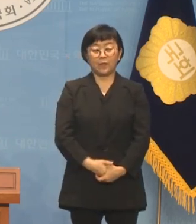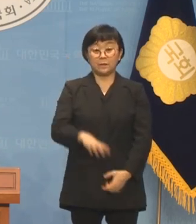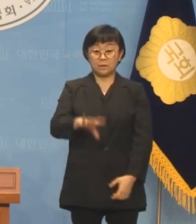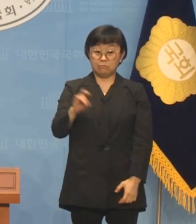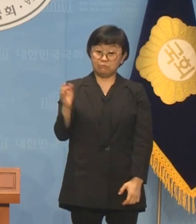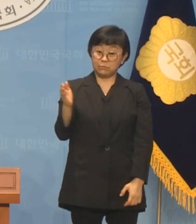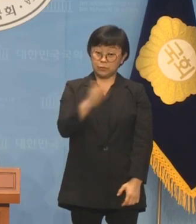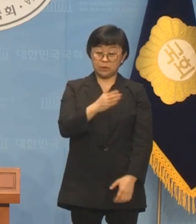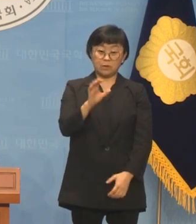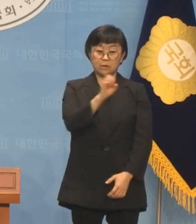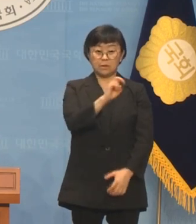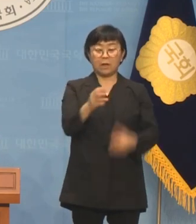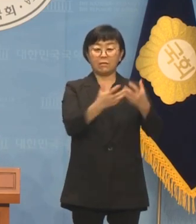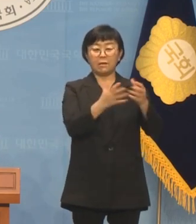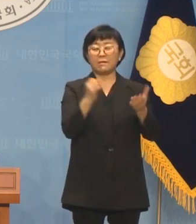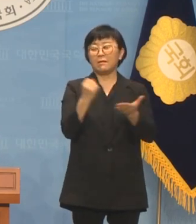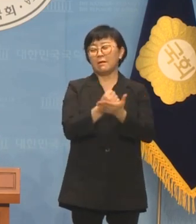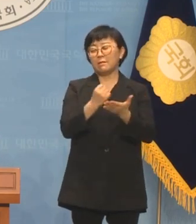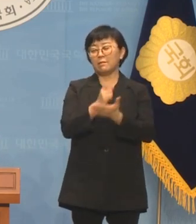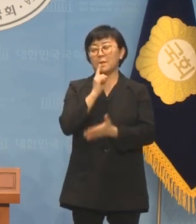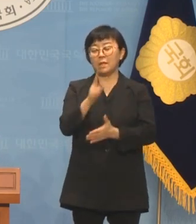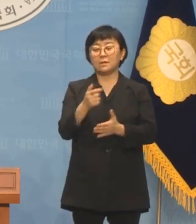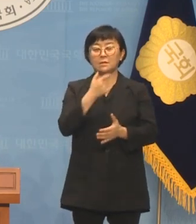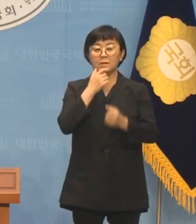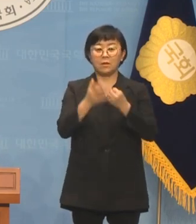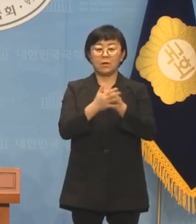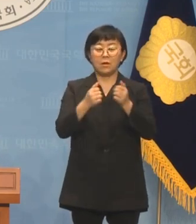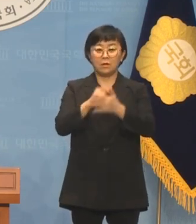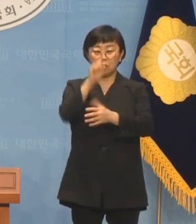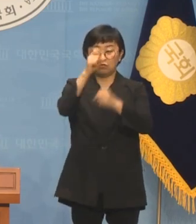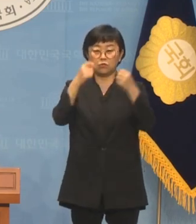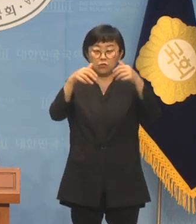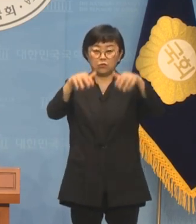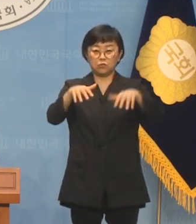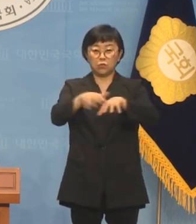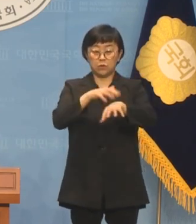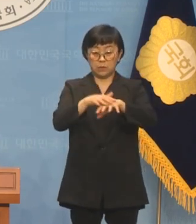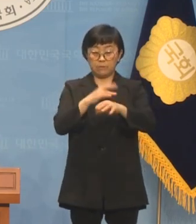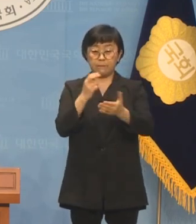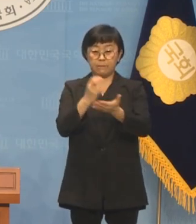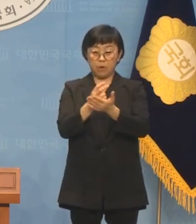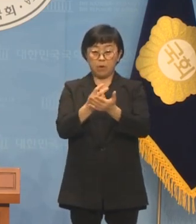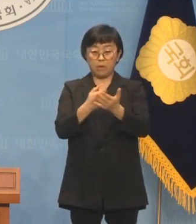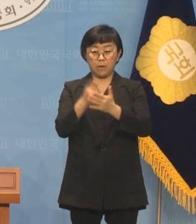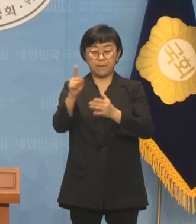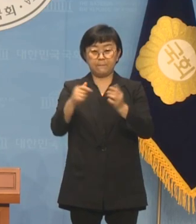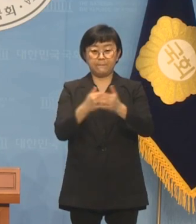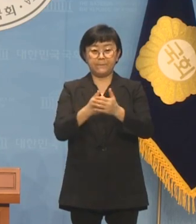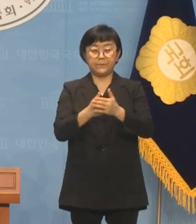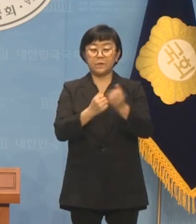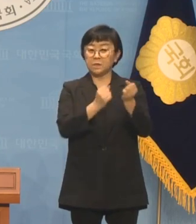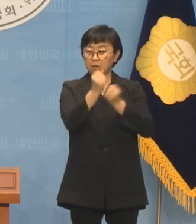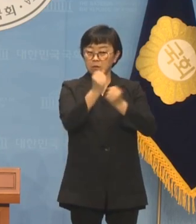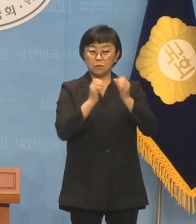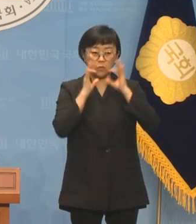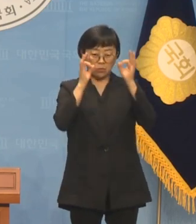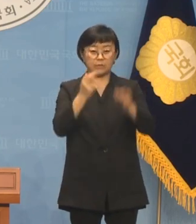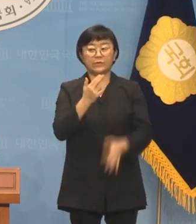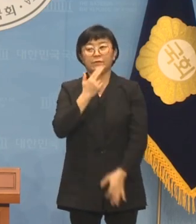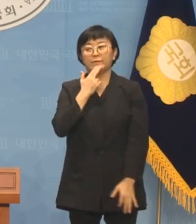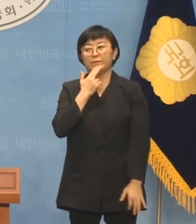애초에 야당의 아쉬운 소리 하기 싫어 정부조직법 개정을 설득하려는 노력조차 제대로 하지 않은